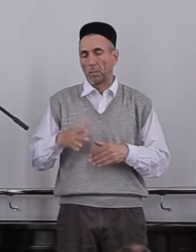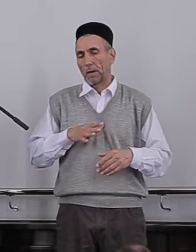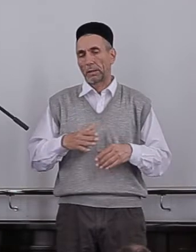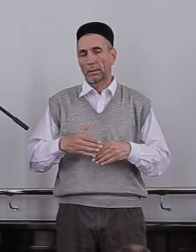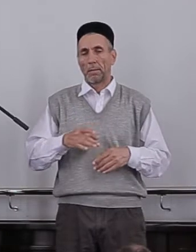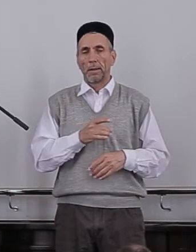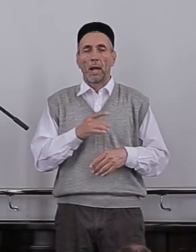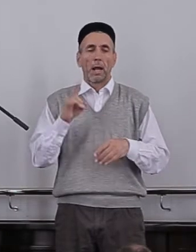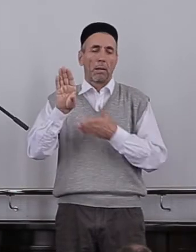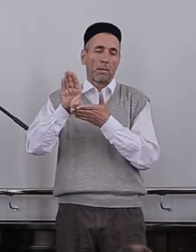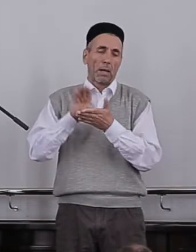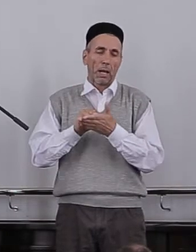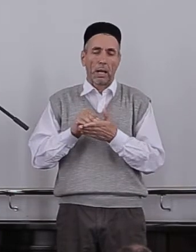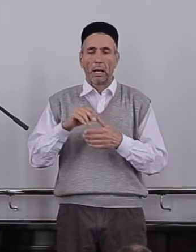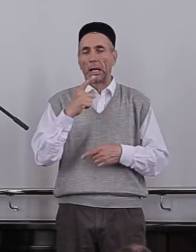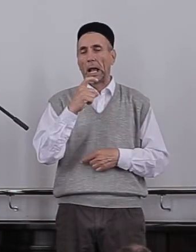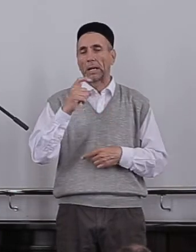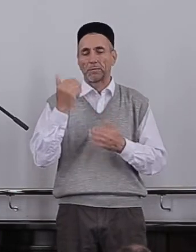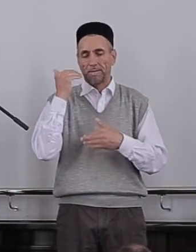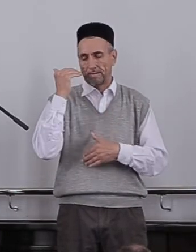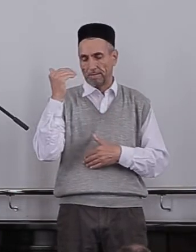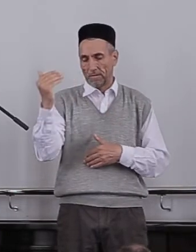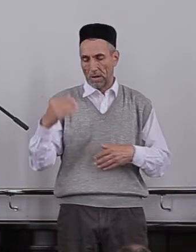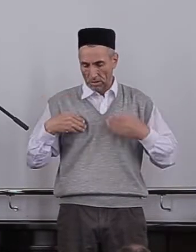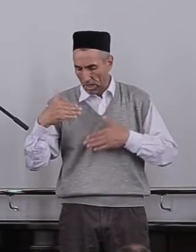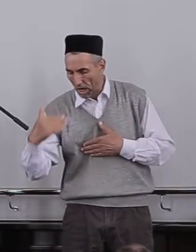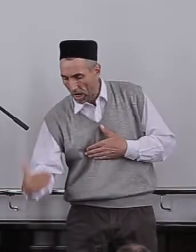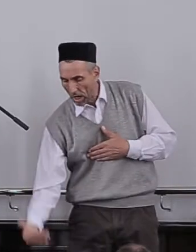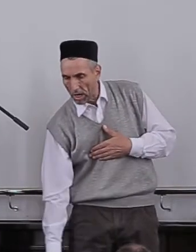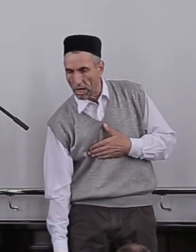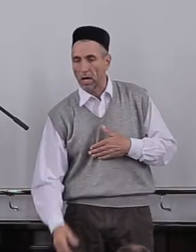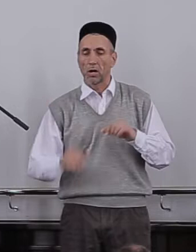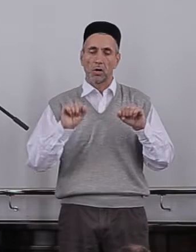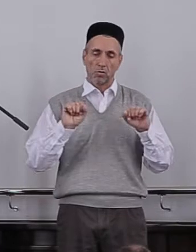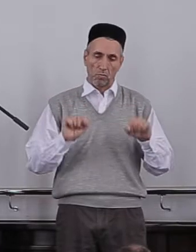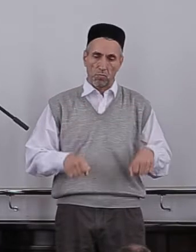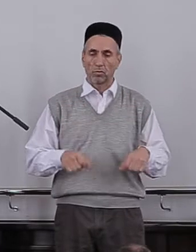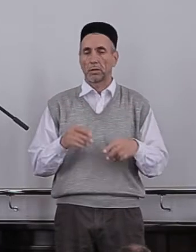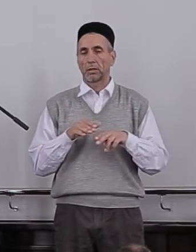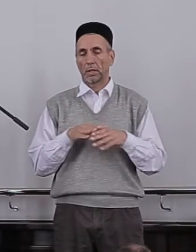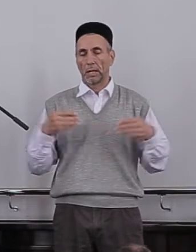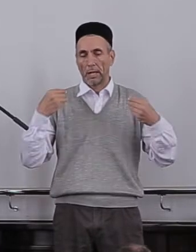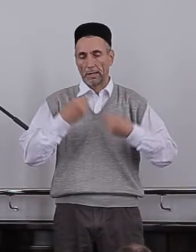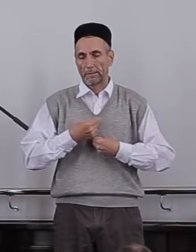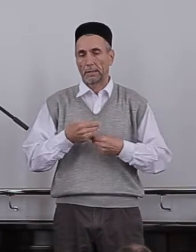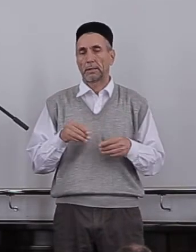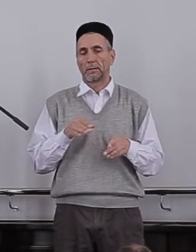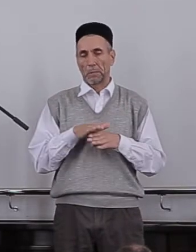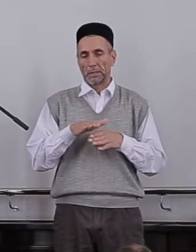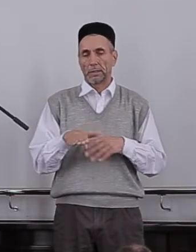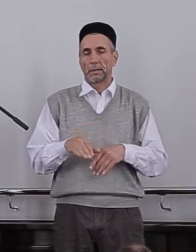күлмәкләр, шуны киябез, алар шуны киялар. Ягъни, әгәр дә мәсәлән, озын күлмәк булса, инде да кибет, озын күлмәкләр